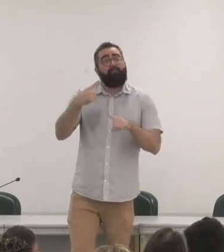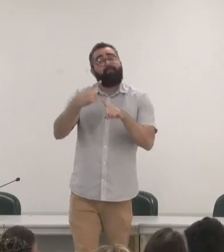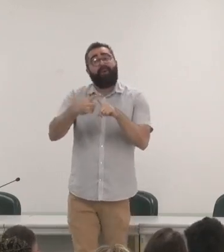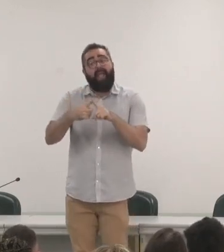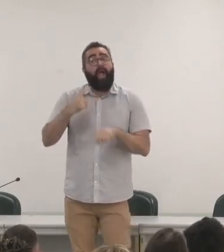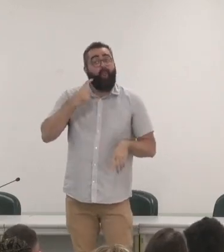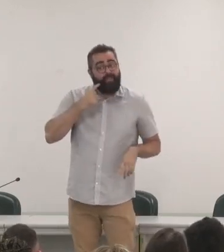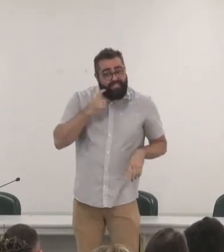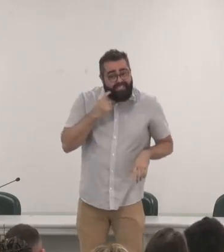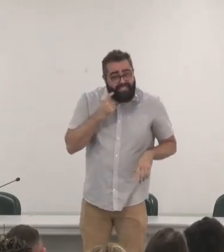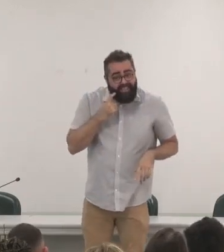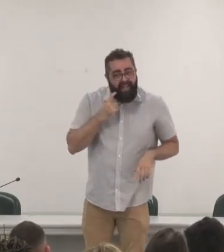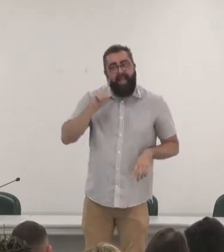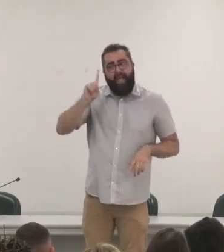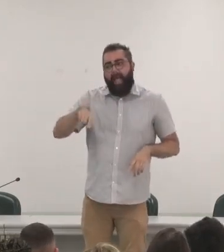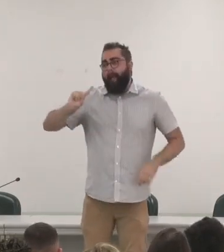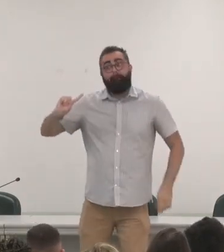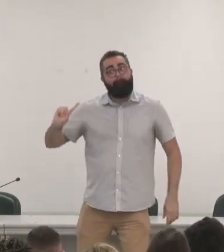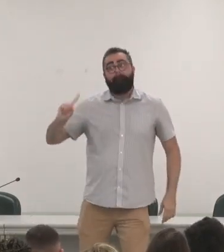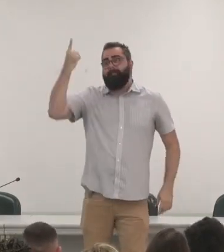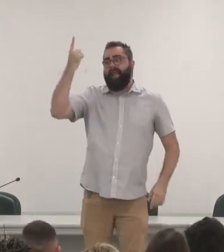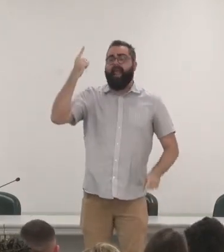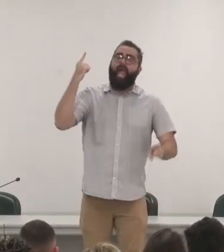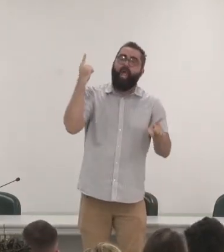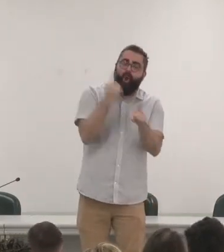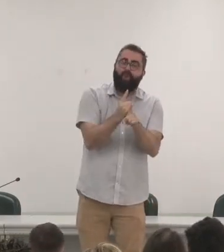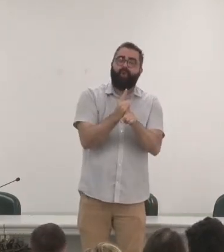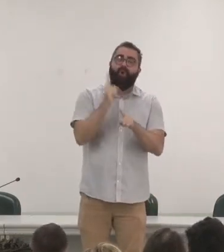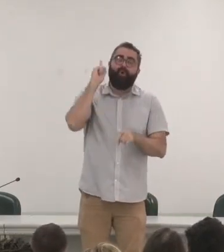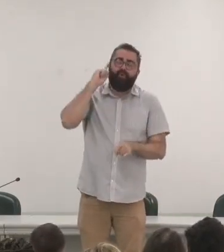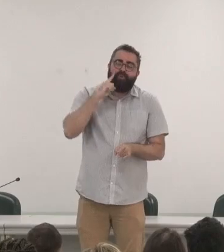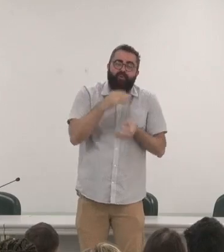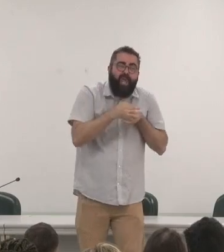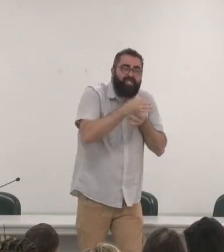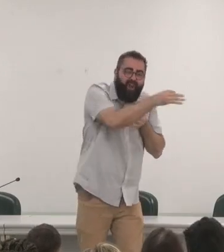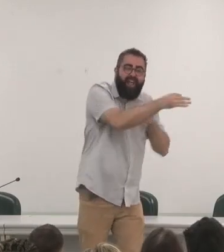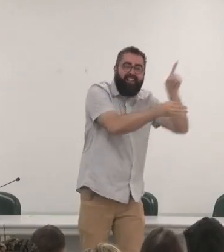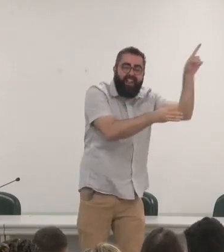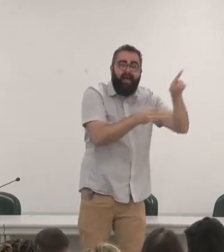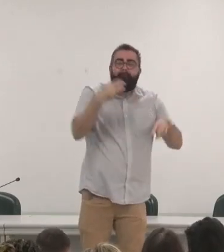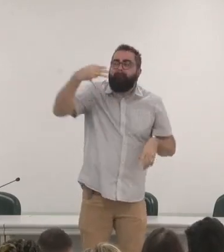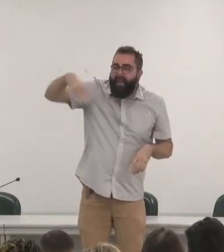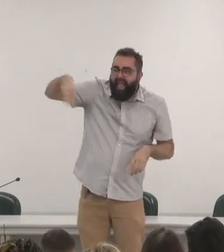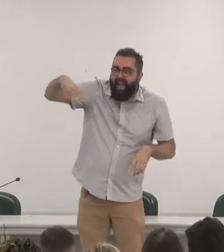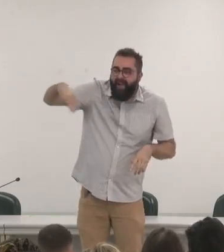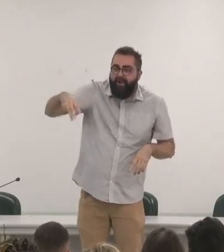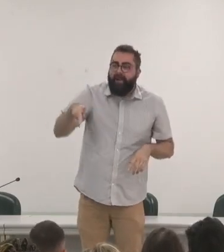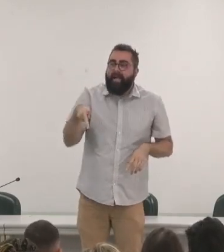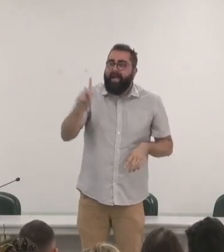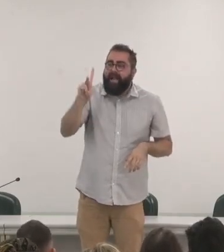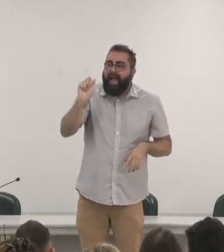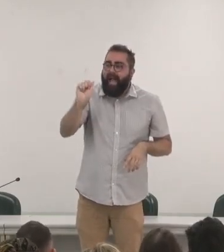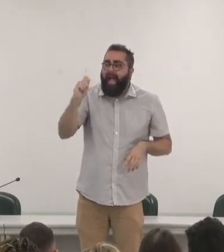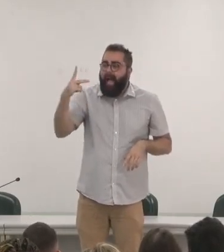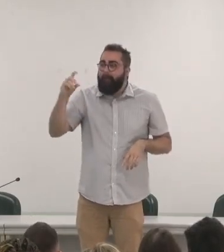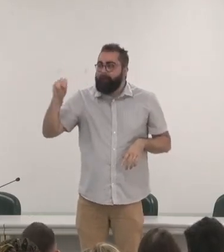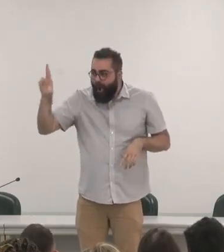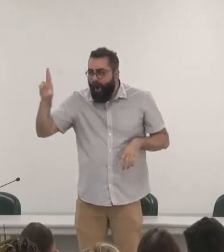Brito, e esse projeto assim é denominado porque a professora Lucinda foi a primeira pessoa que encontrou no Maranhão uma